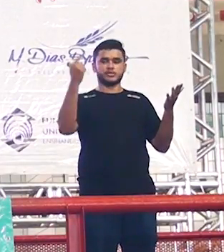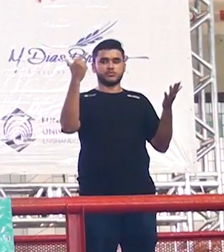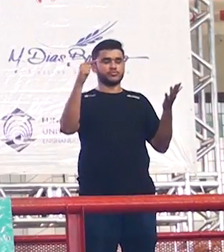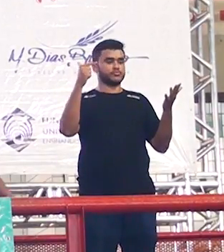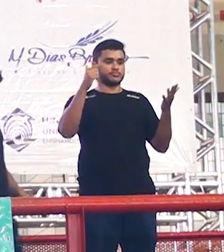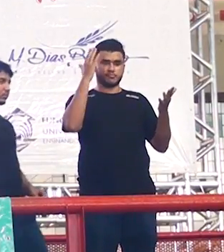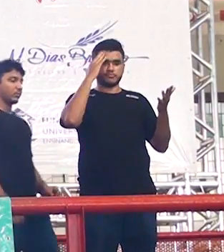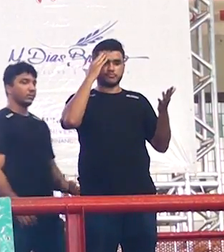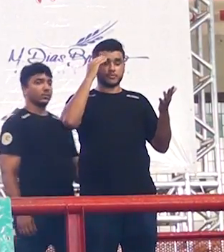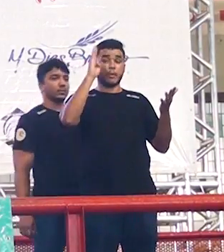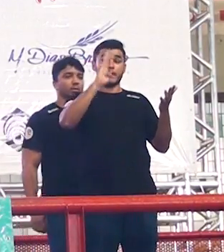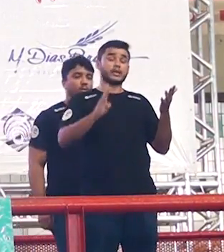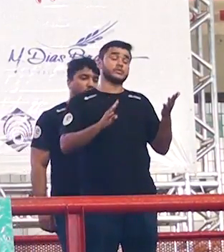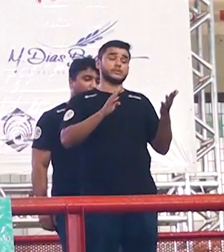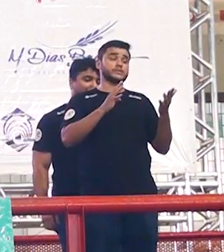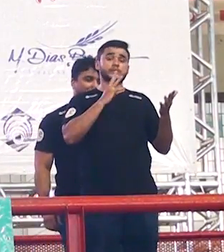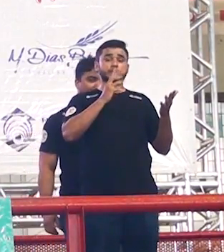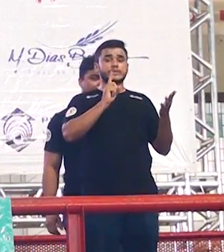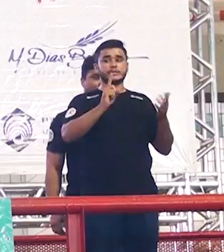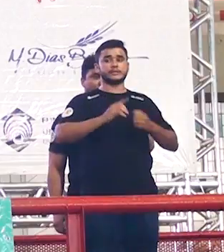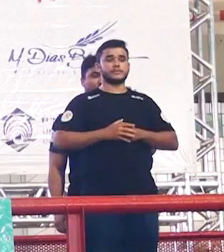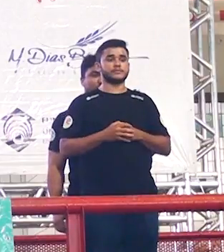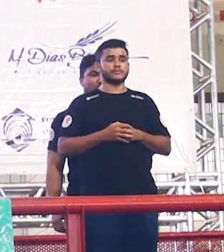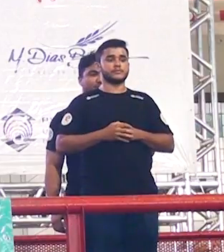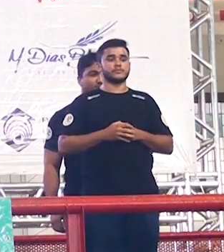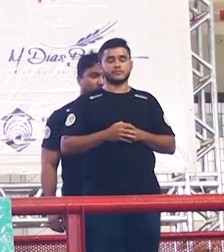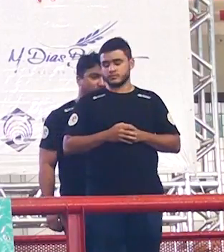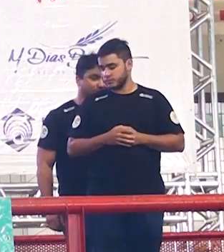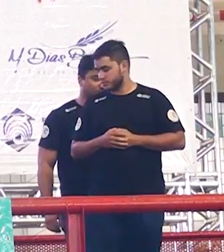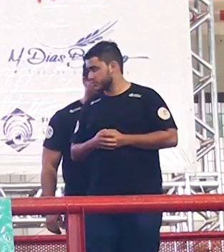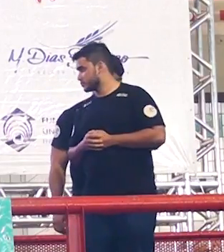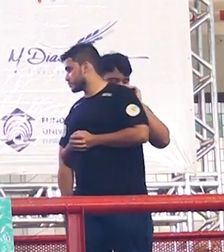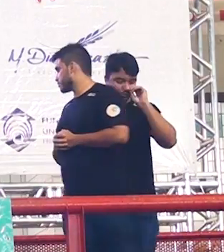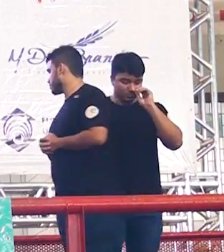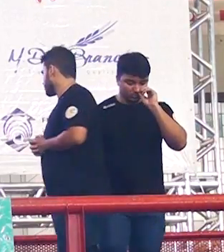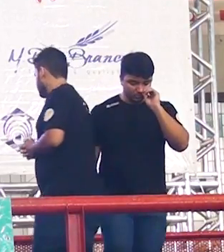não realmente usamos esse tipo de energia.